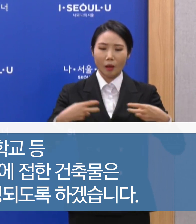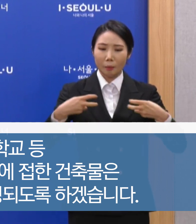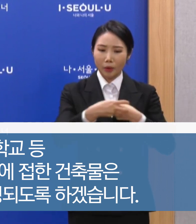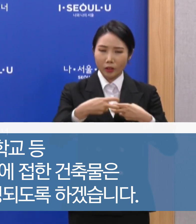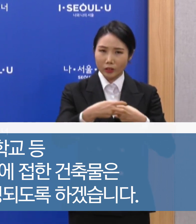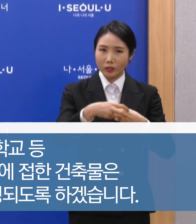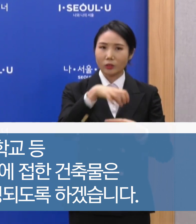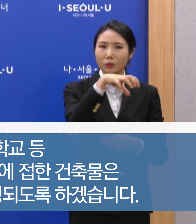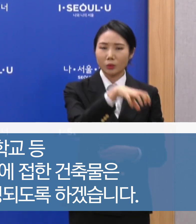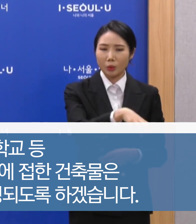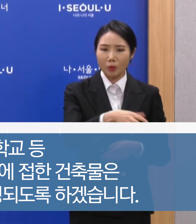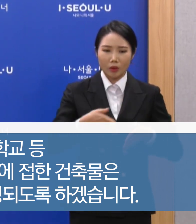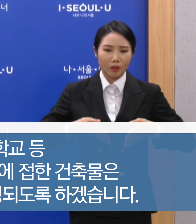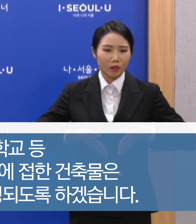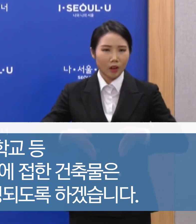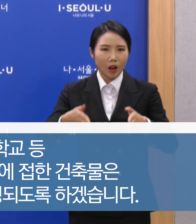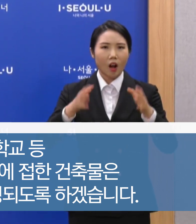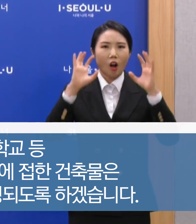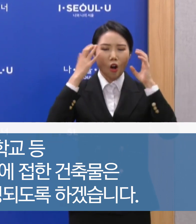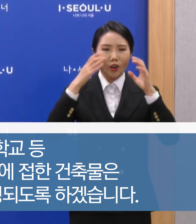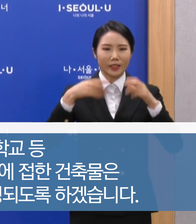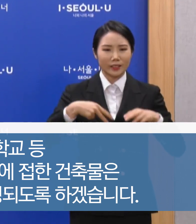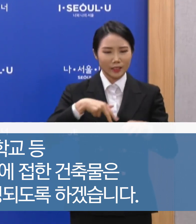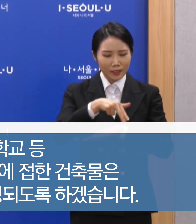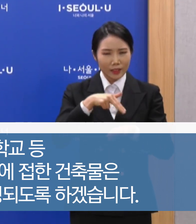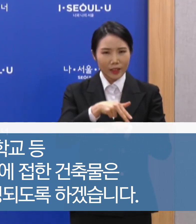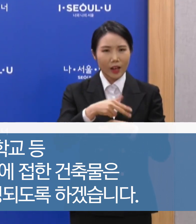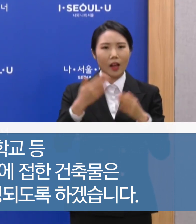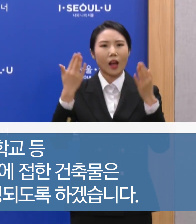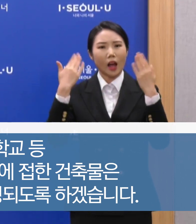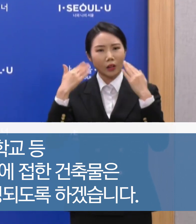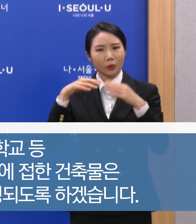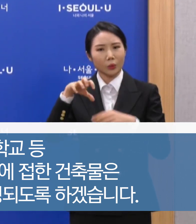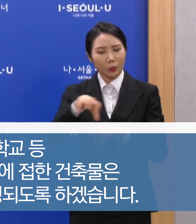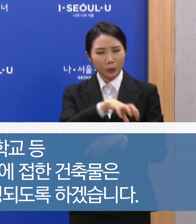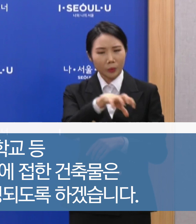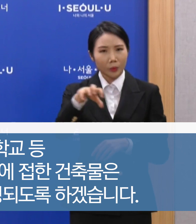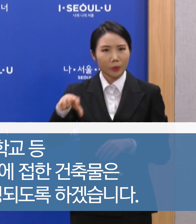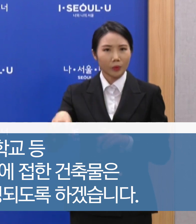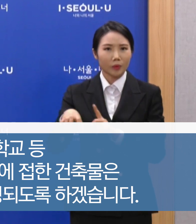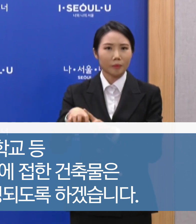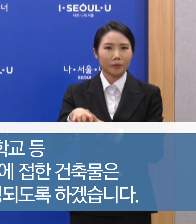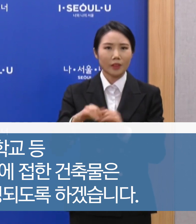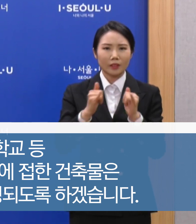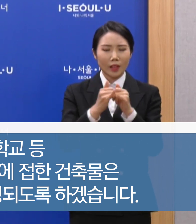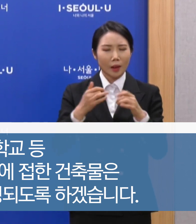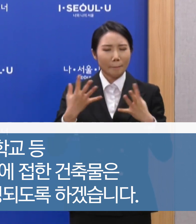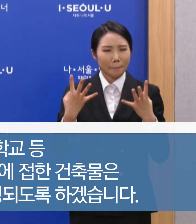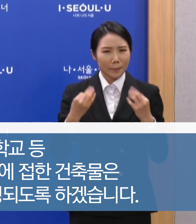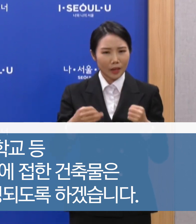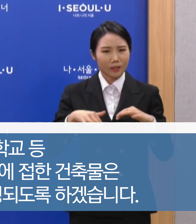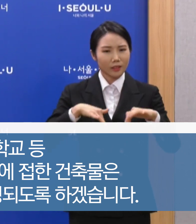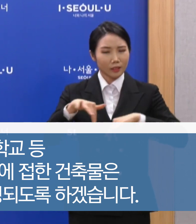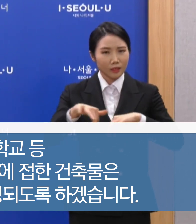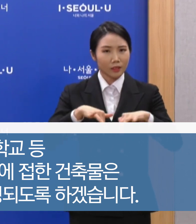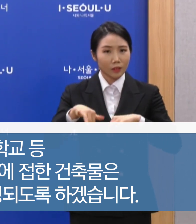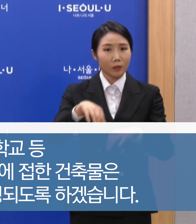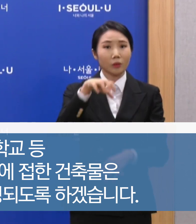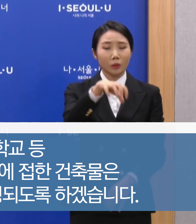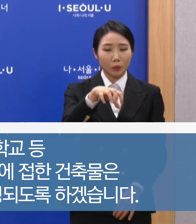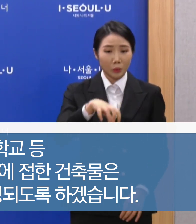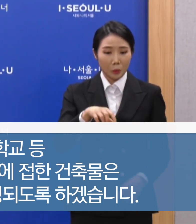정류장, 대로변, 어린이 통학로, 학교 등 불특정 다수가 지나가고 이용하는 곳에 접한